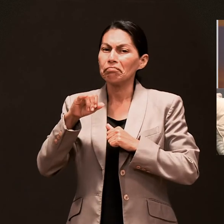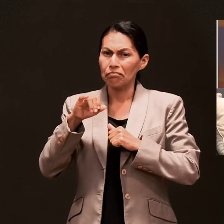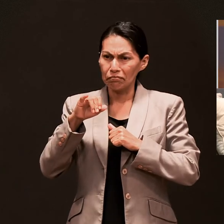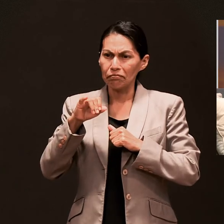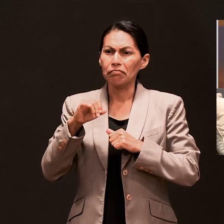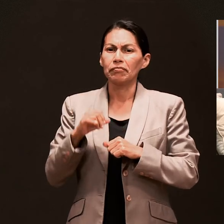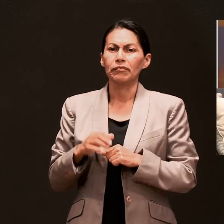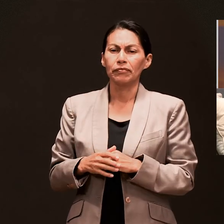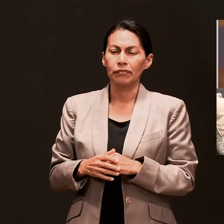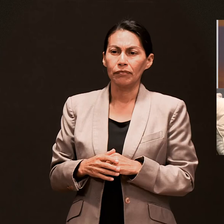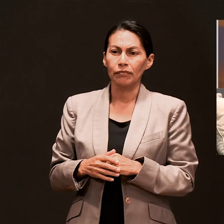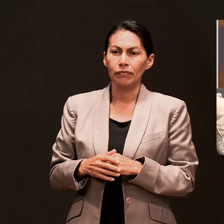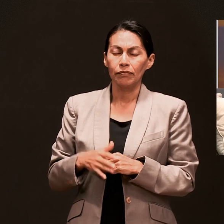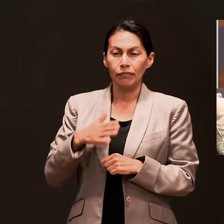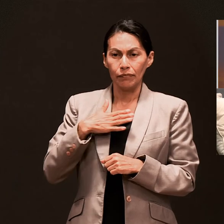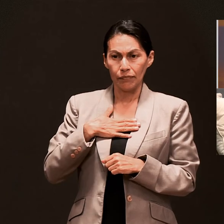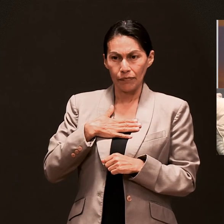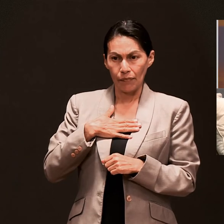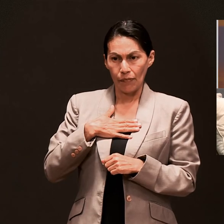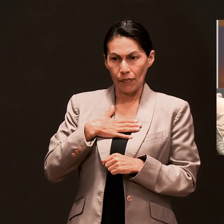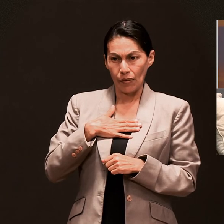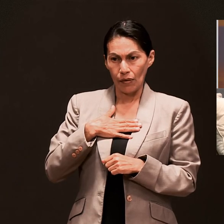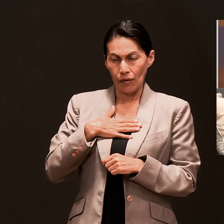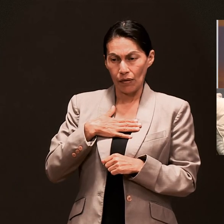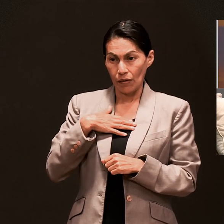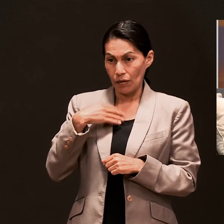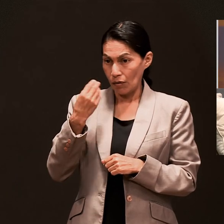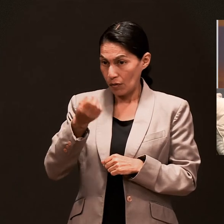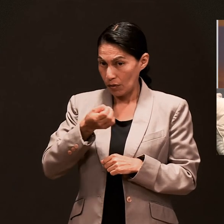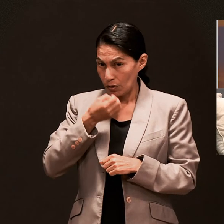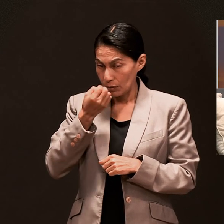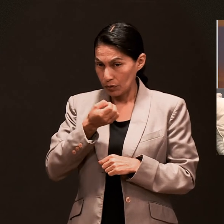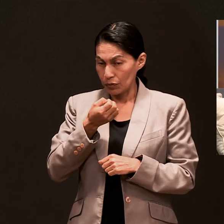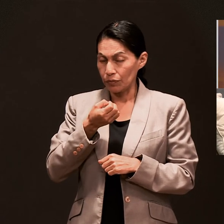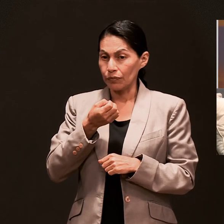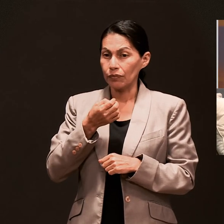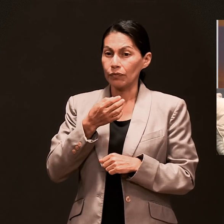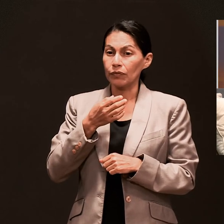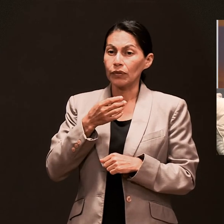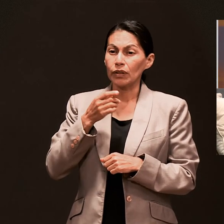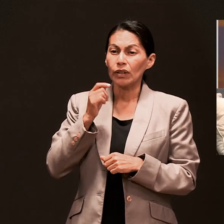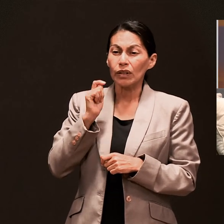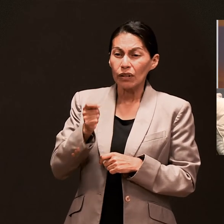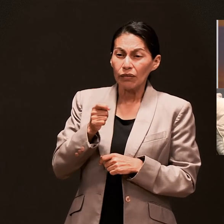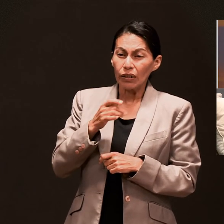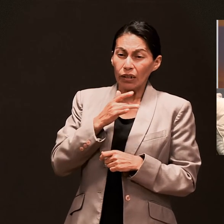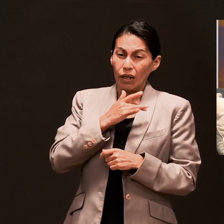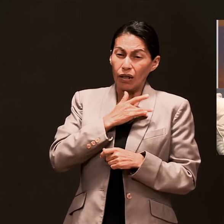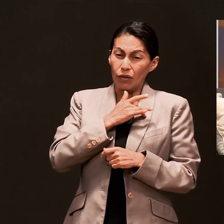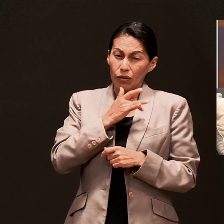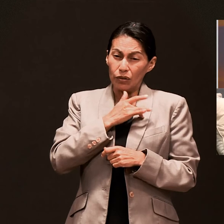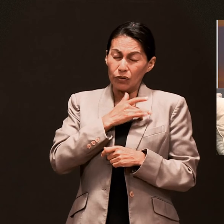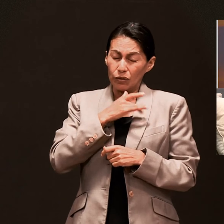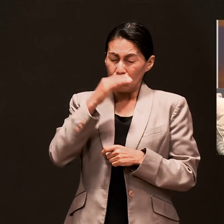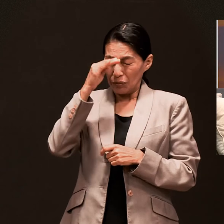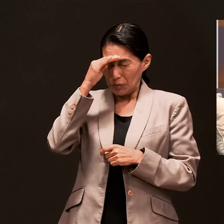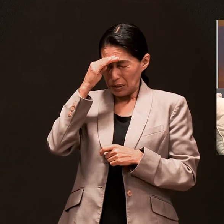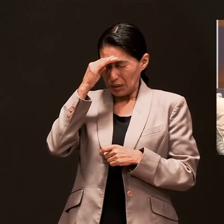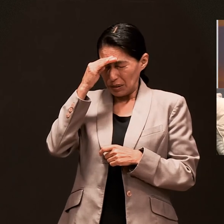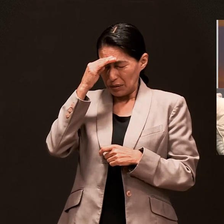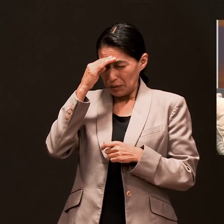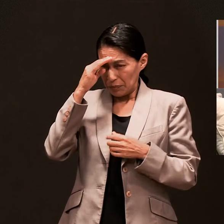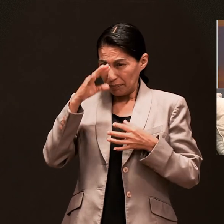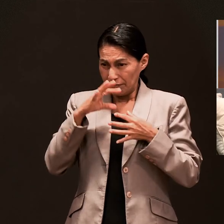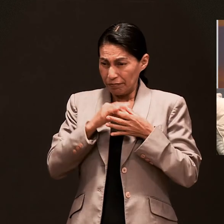Dios sí está al pendiente de nosotros para mí la es derramar mi corazón